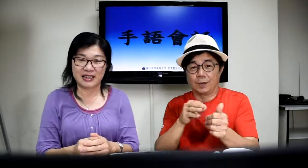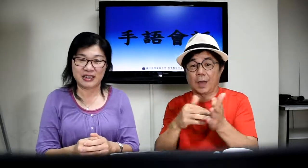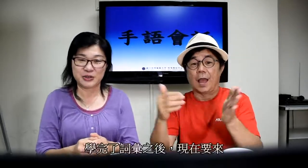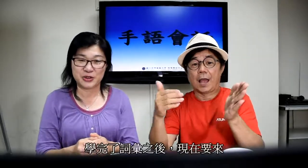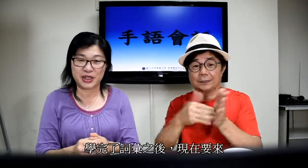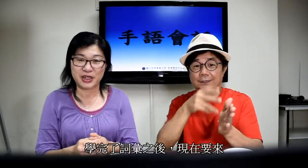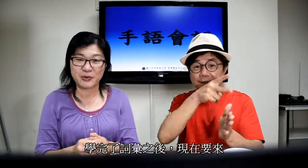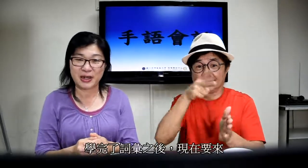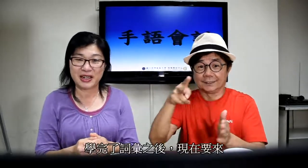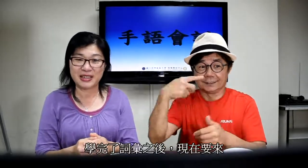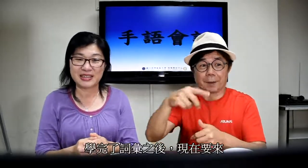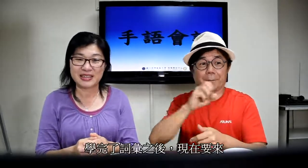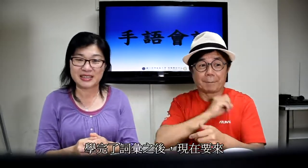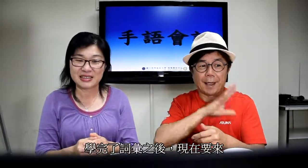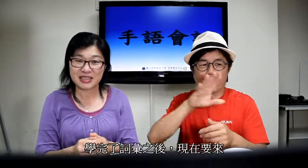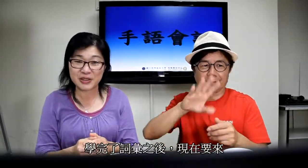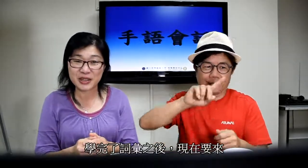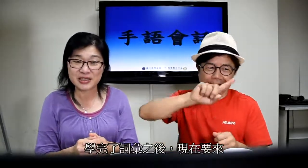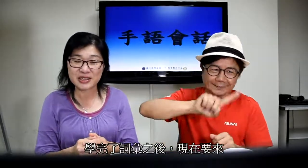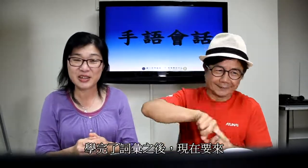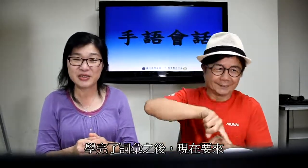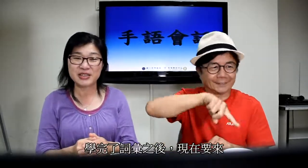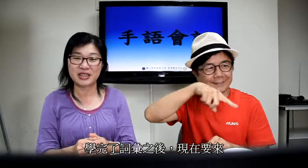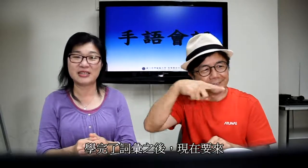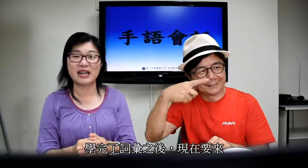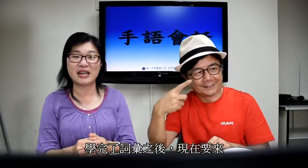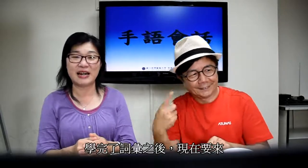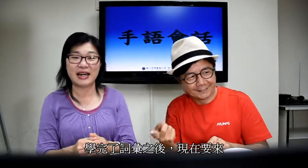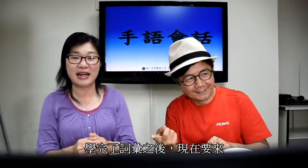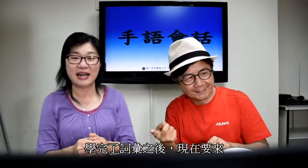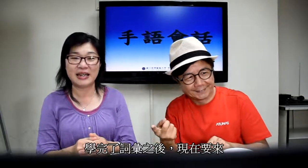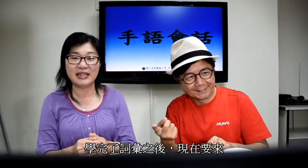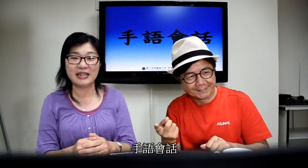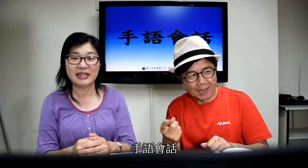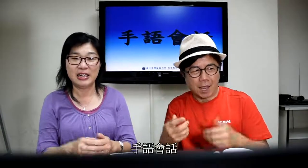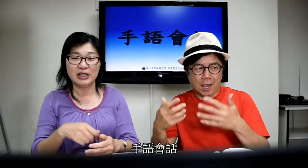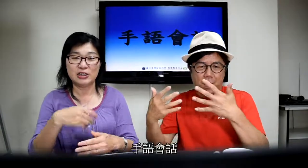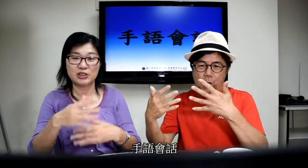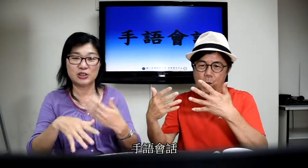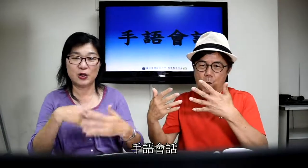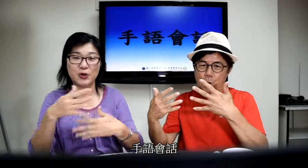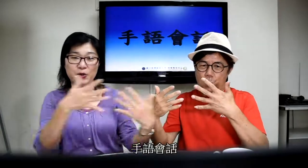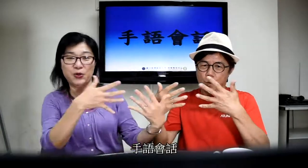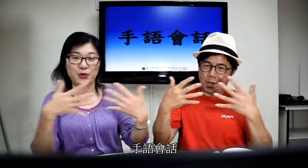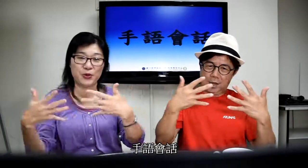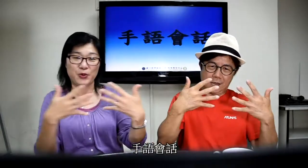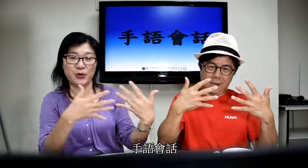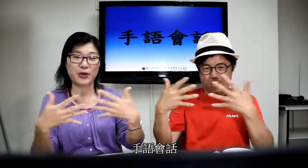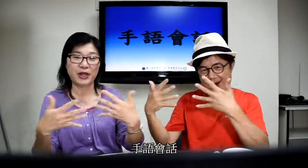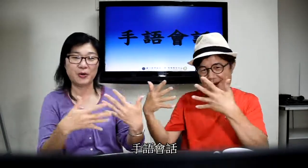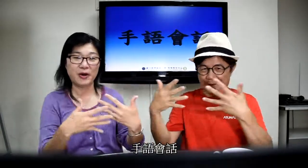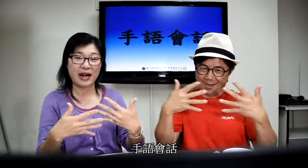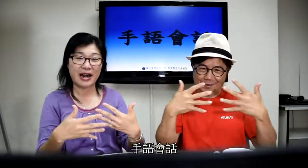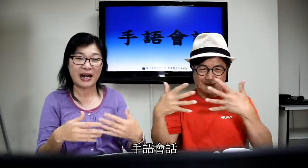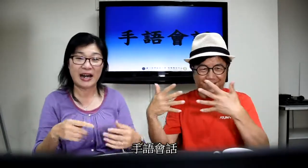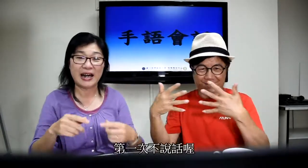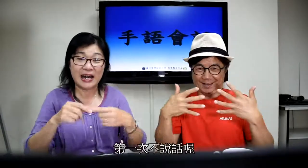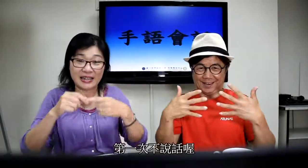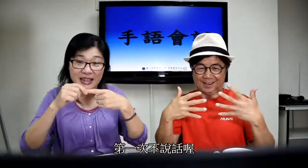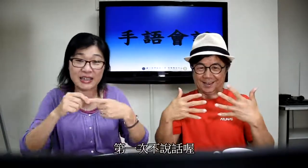学完了词汇之后，现在要来手语绘画。第一次